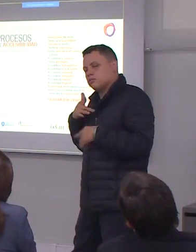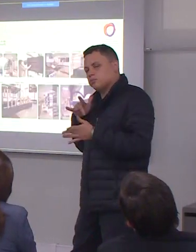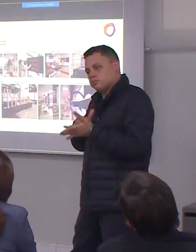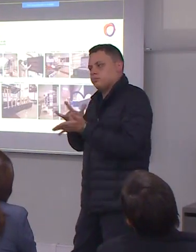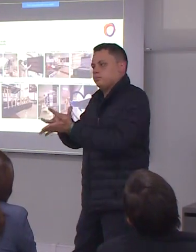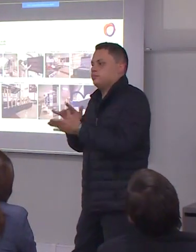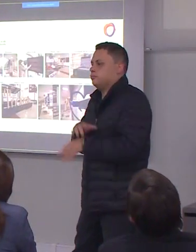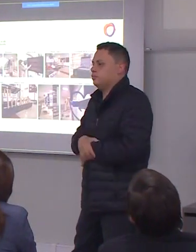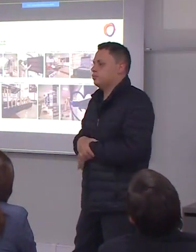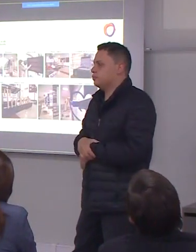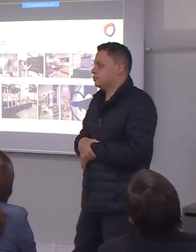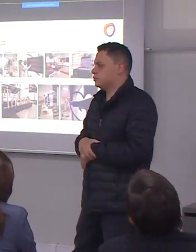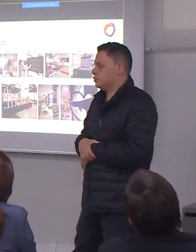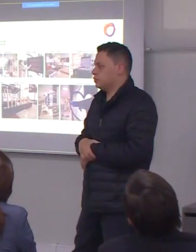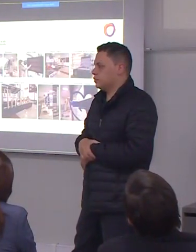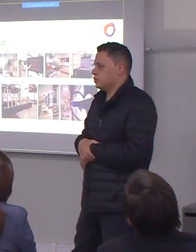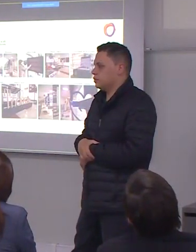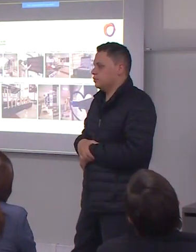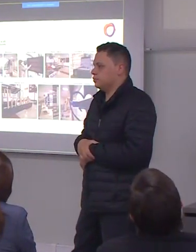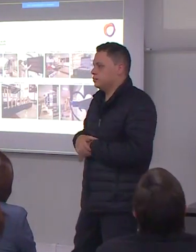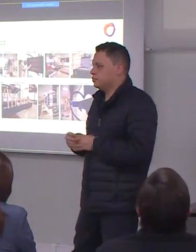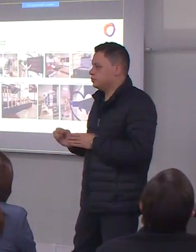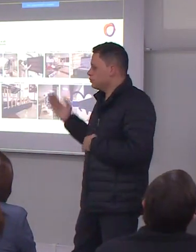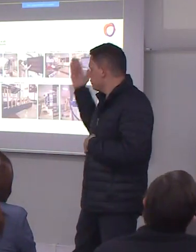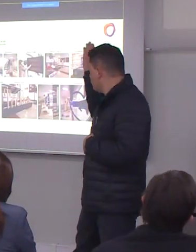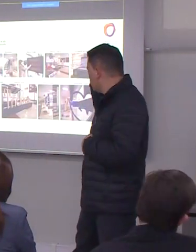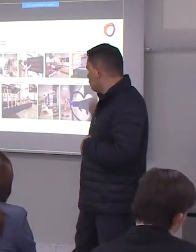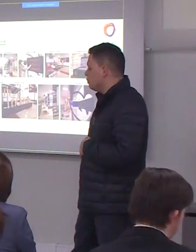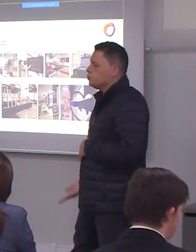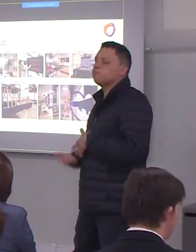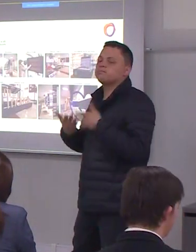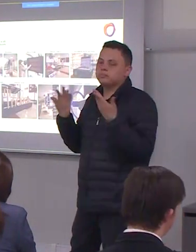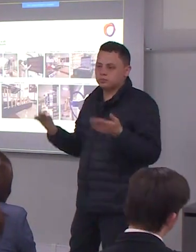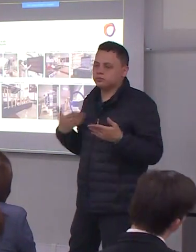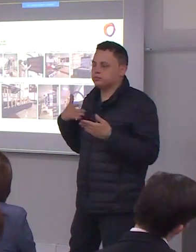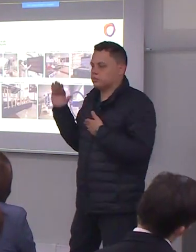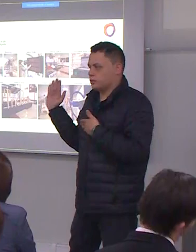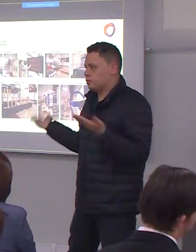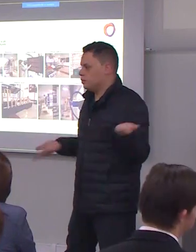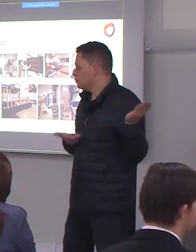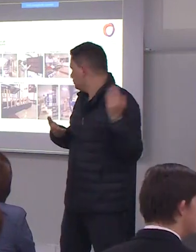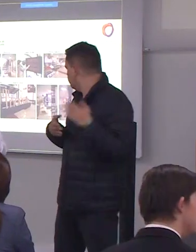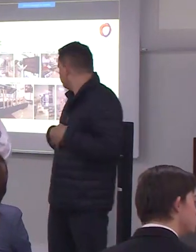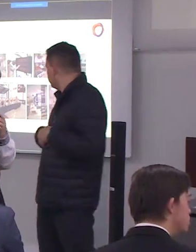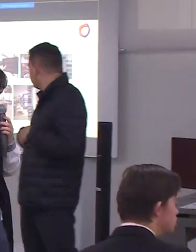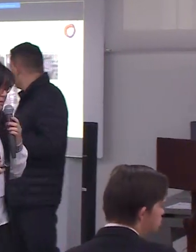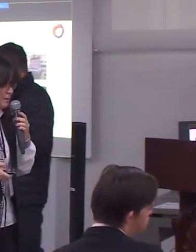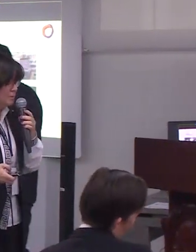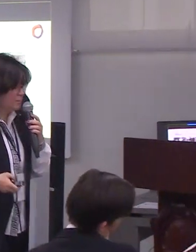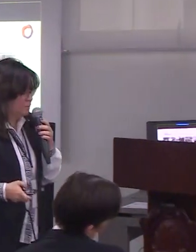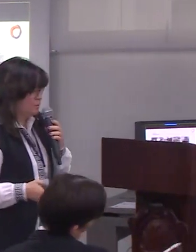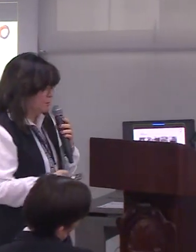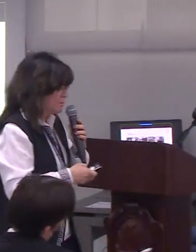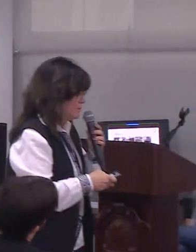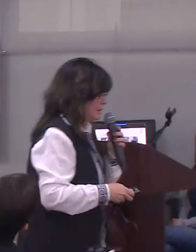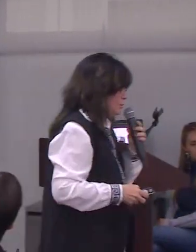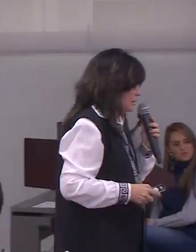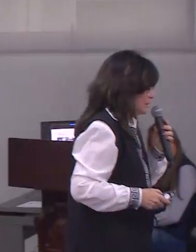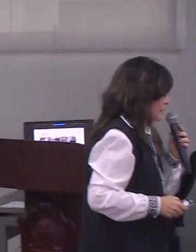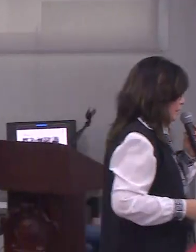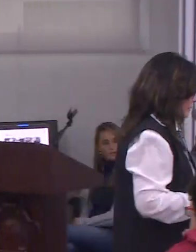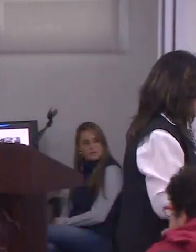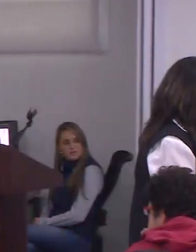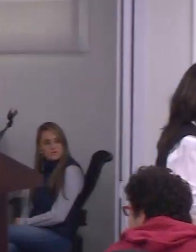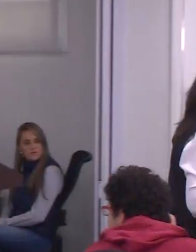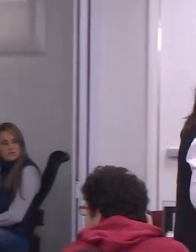bueno entonces yo creo que esto por acá es algo que les traje que ayer me me estaban diciendo que si podemos llevar